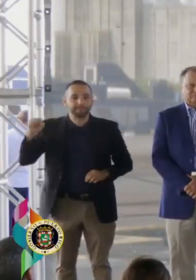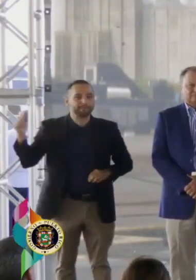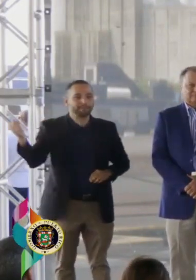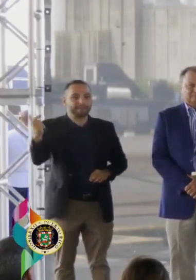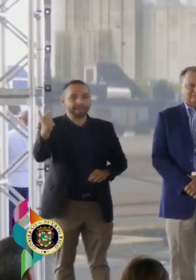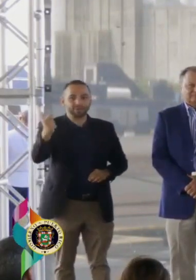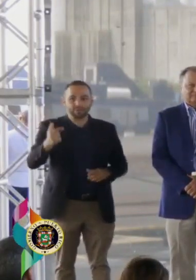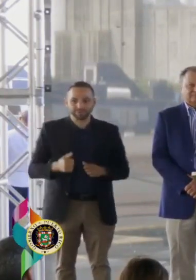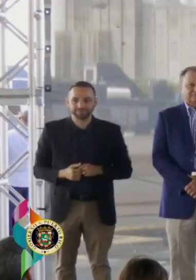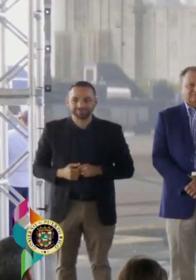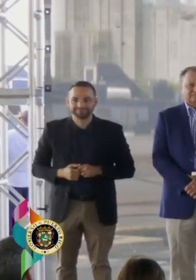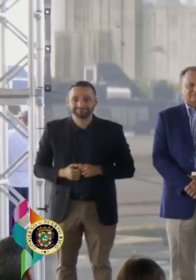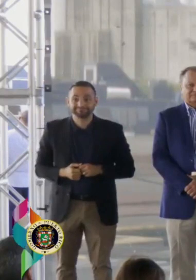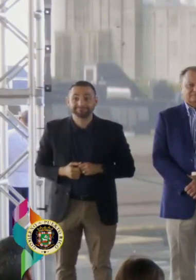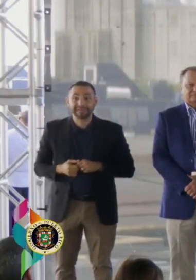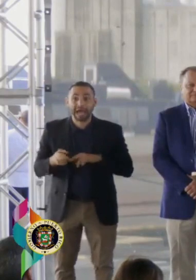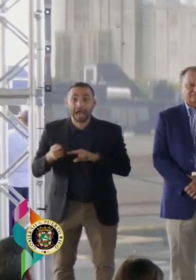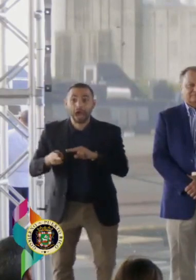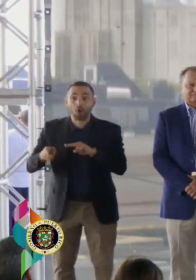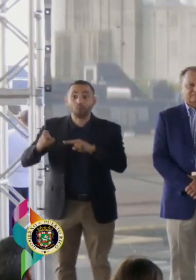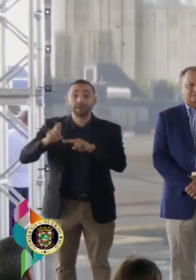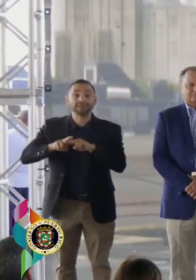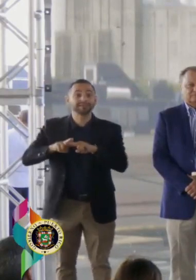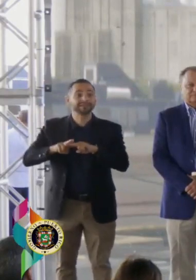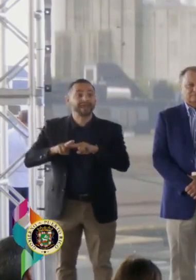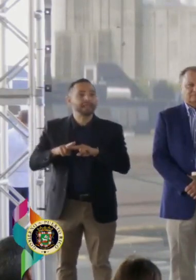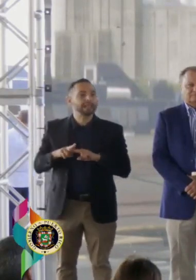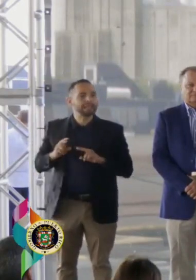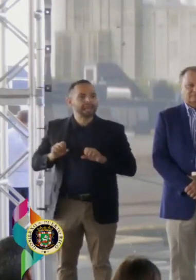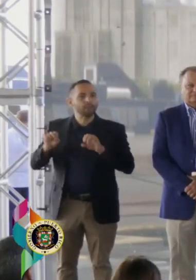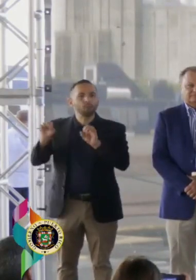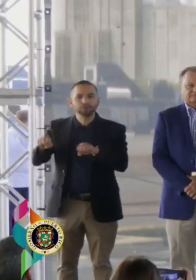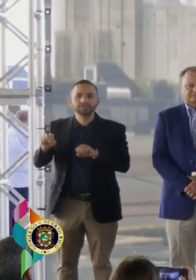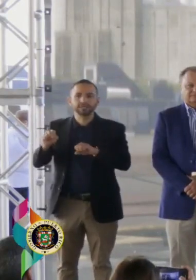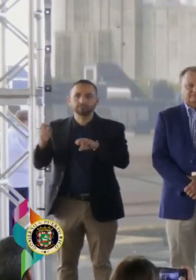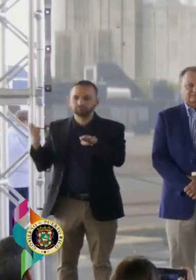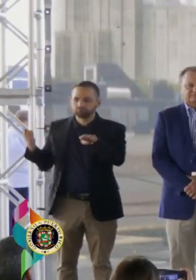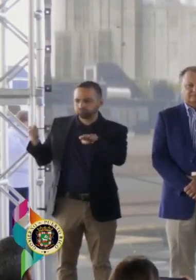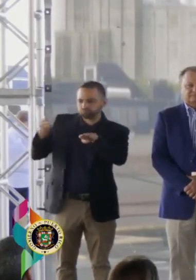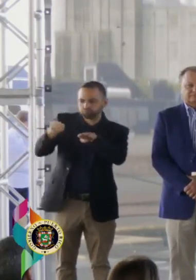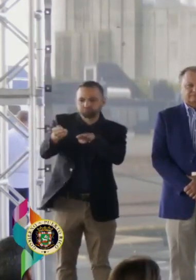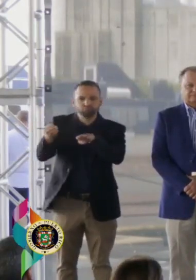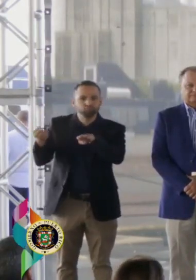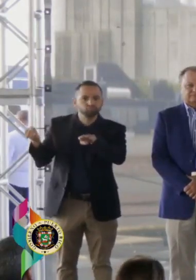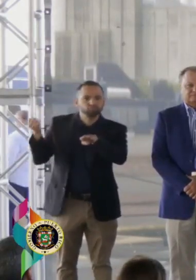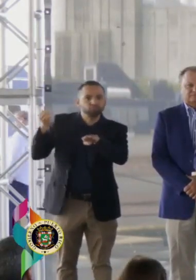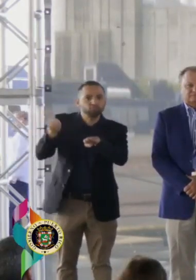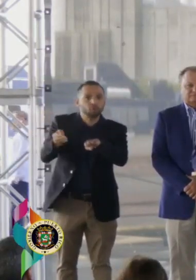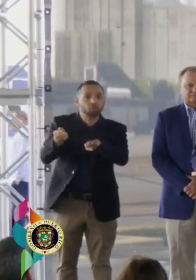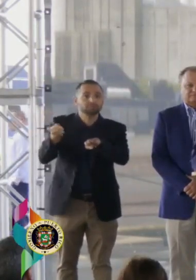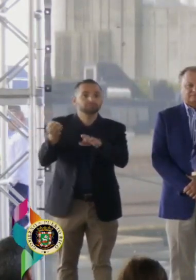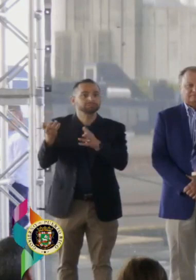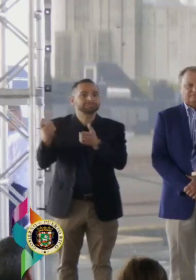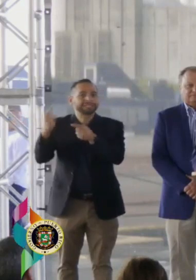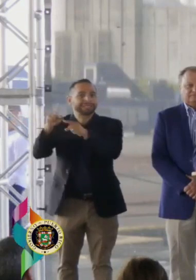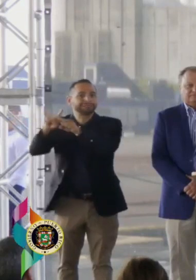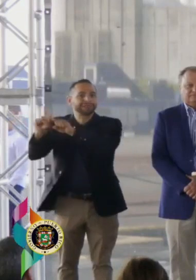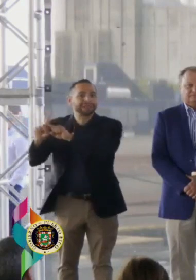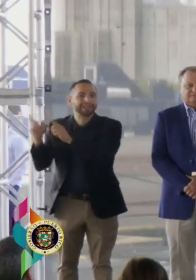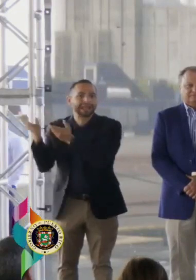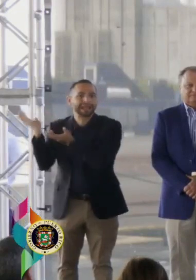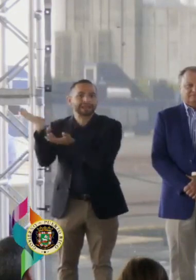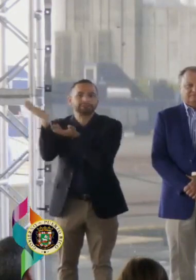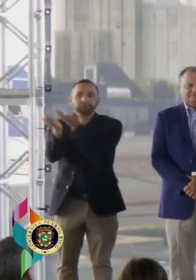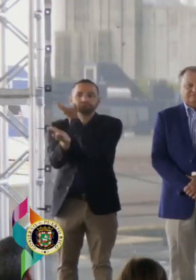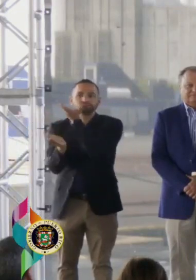aumentar la seguridad y capacidad de nuestros muelles de carga y así garantizar y manejar más